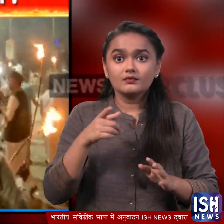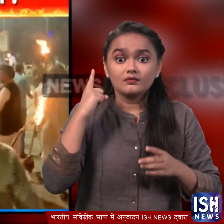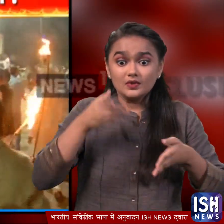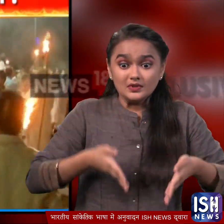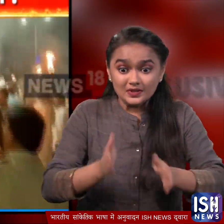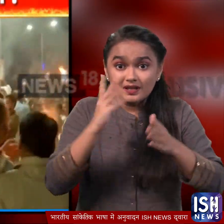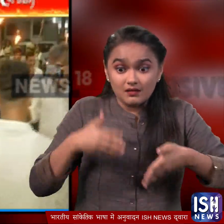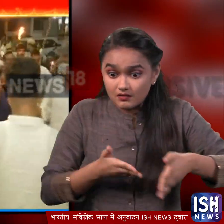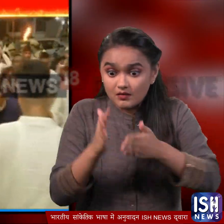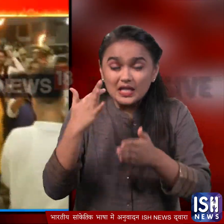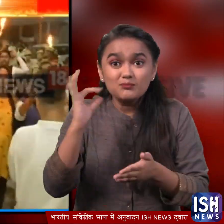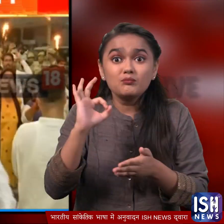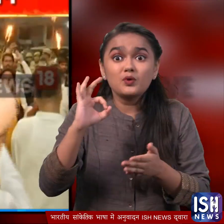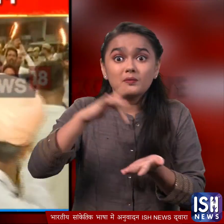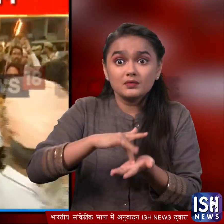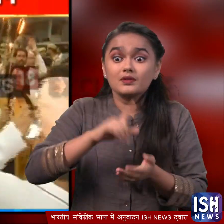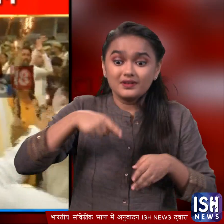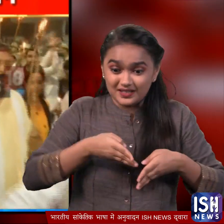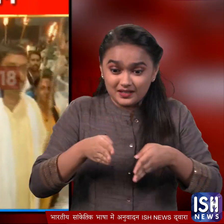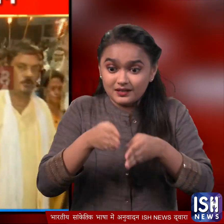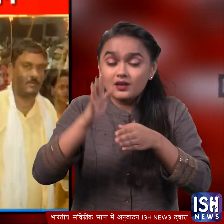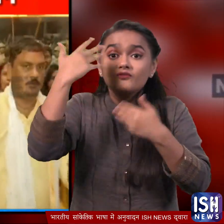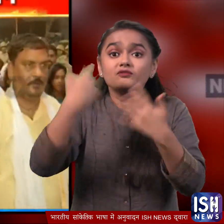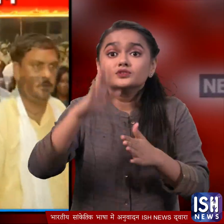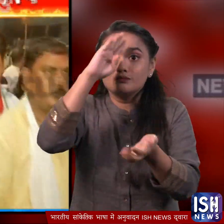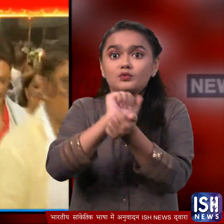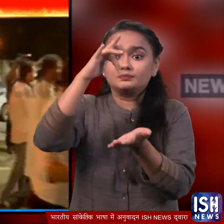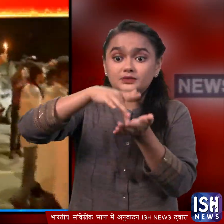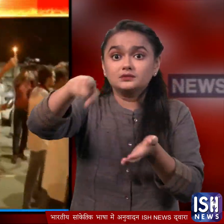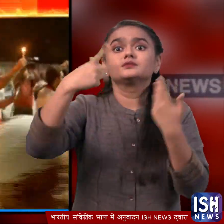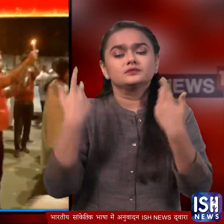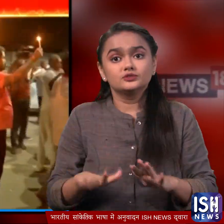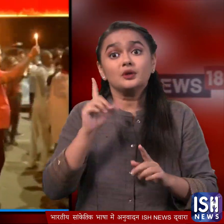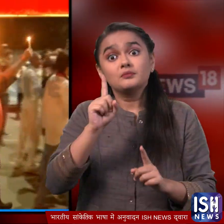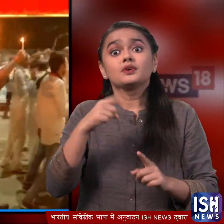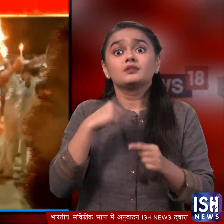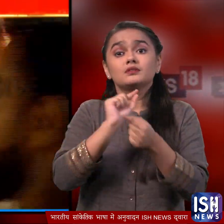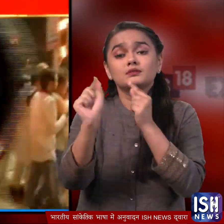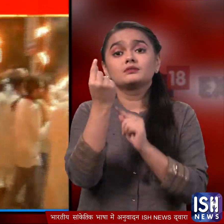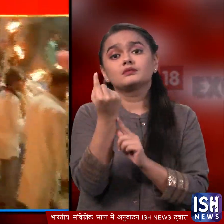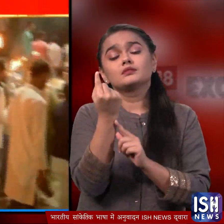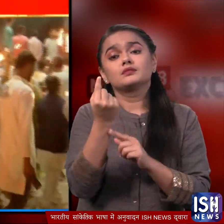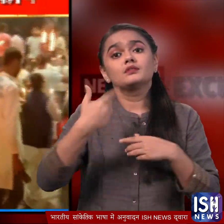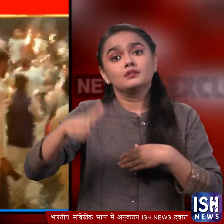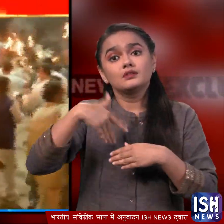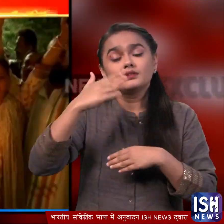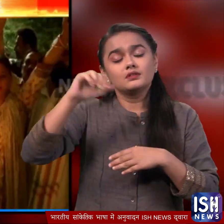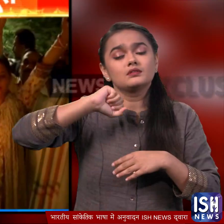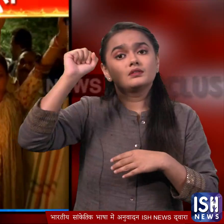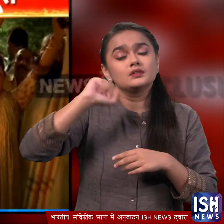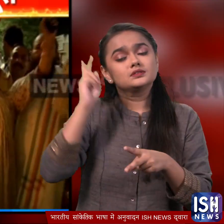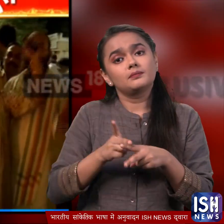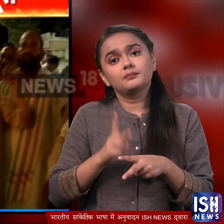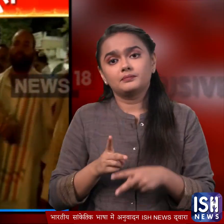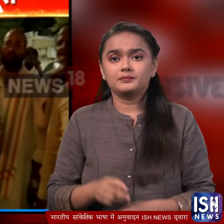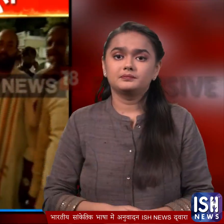गुजरा और फिर पुलिस लाइंस पर यह जुलूस खत्म हो गया। इसके बाद भी इन लोगों ने हाथों में जलती हुई मोमबत्तियां लेकर अपना विरोध दर्ज कराया।